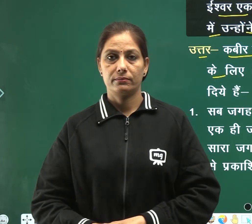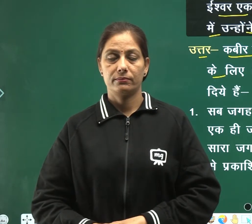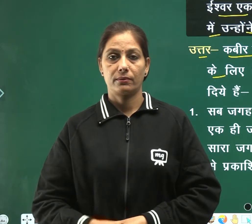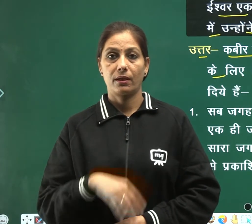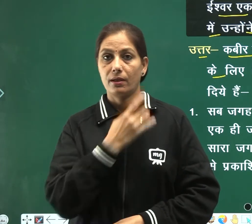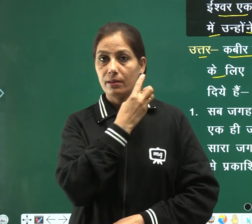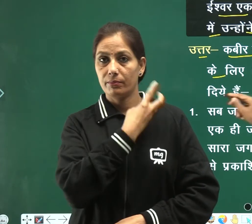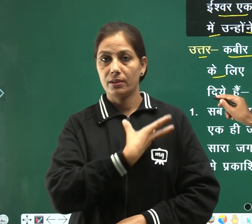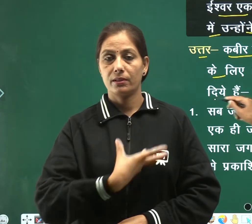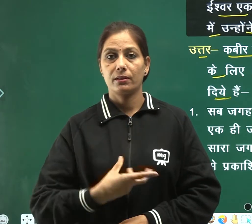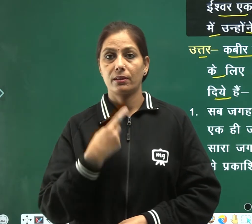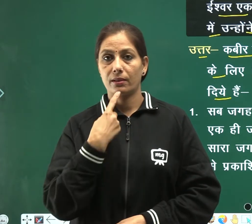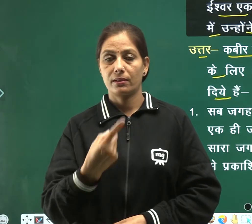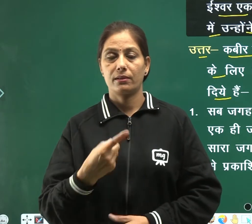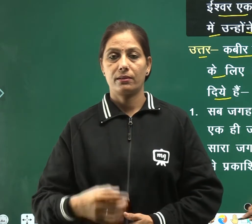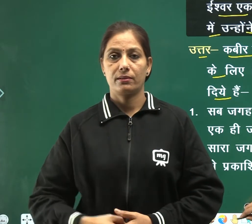निम्नलिखित तर्क दिए हैं।